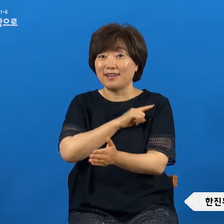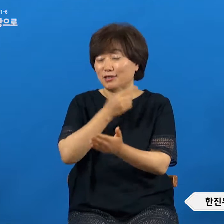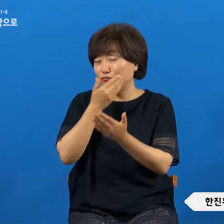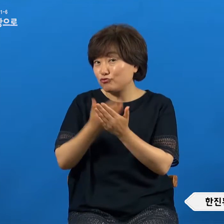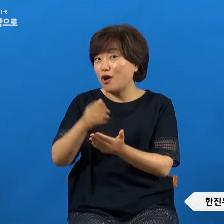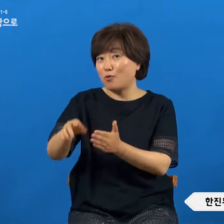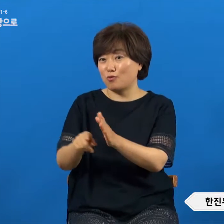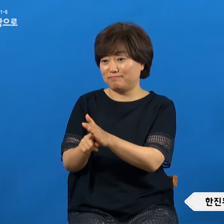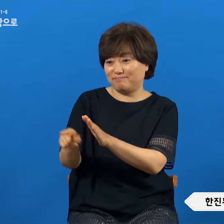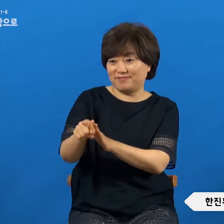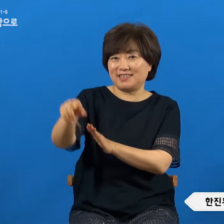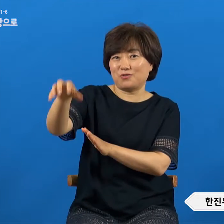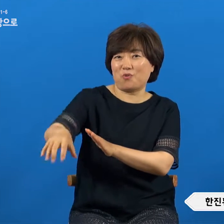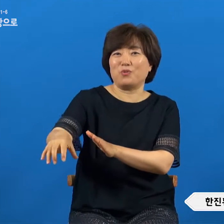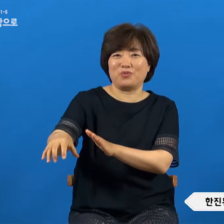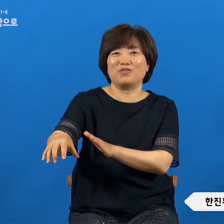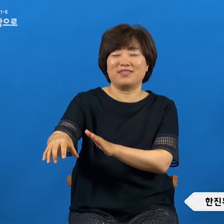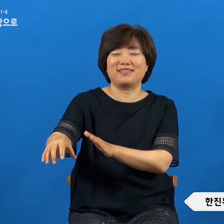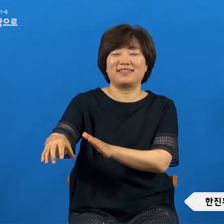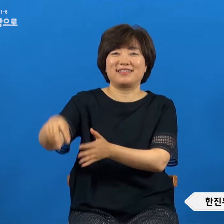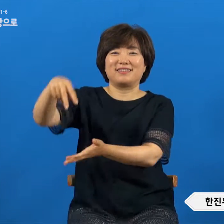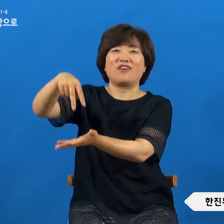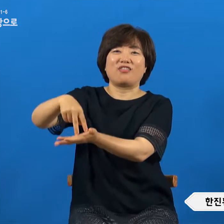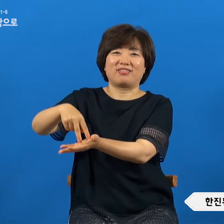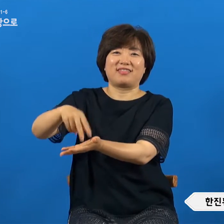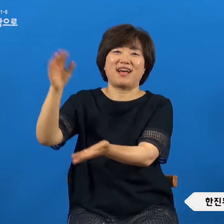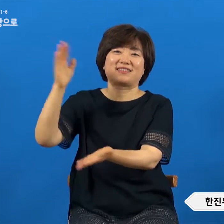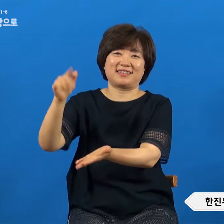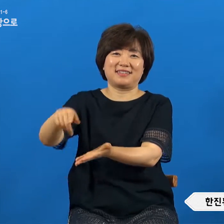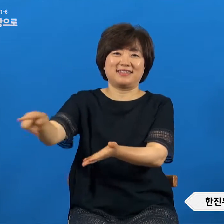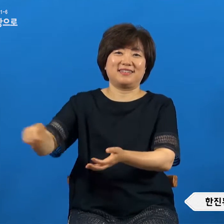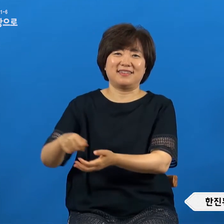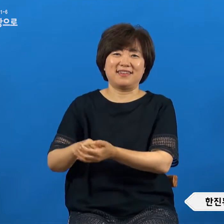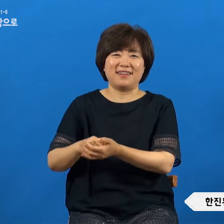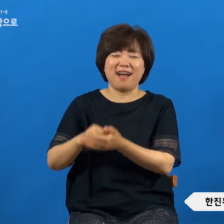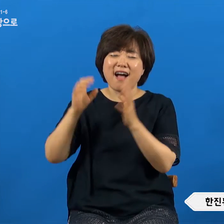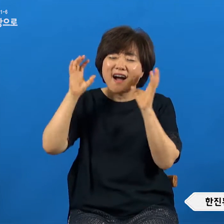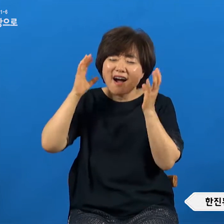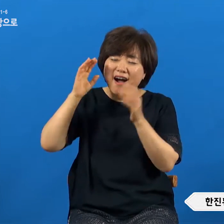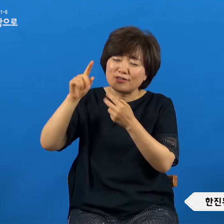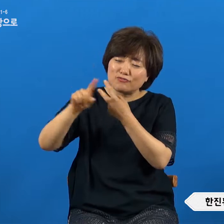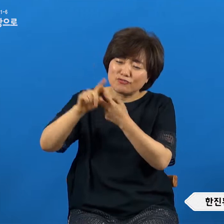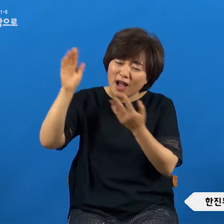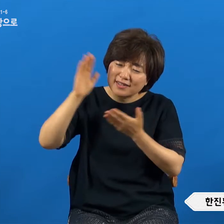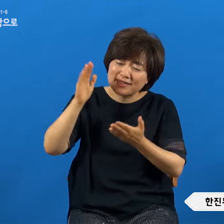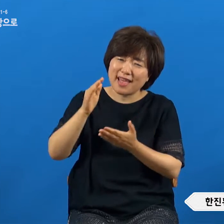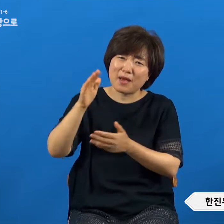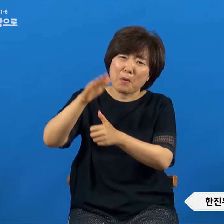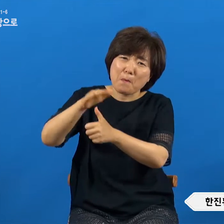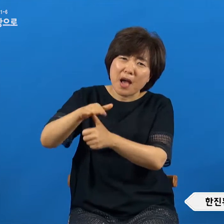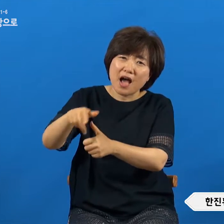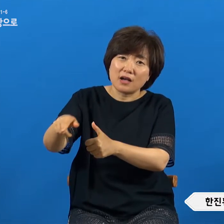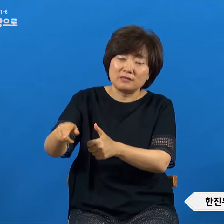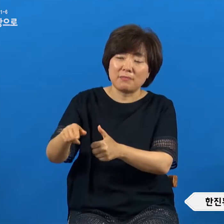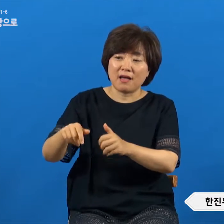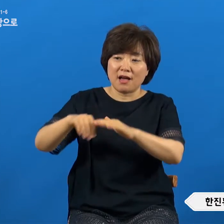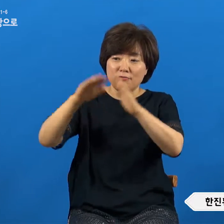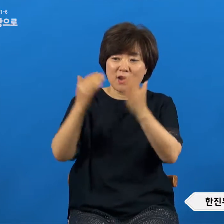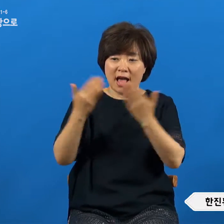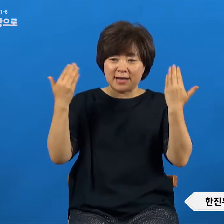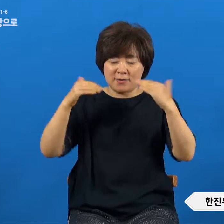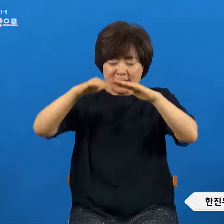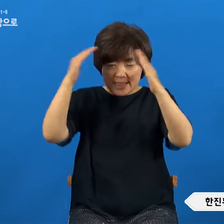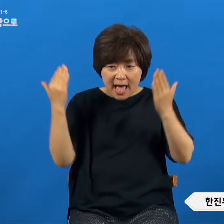선 것 아닙니까? 어린 중학생 꼬마들이지만은 우리 학교 아이들 전부 예수